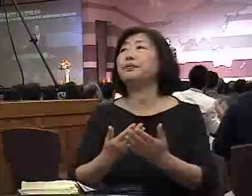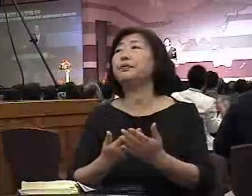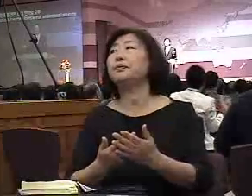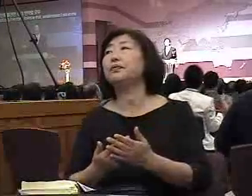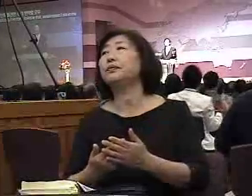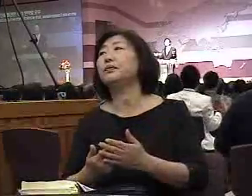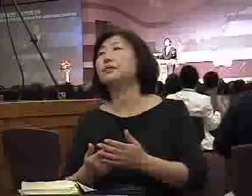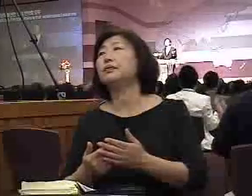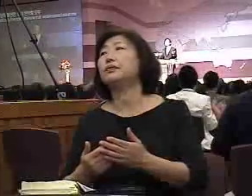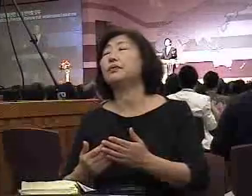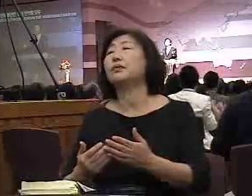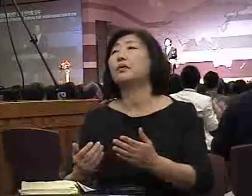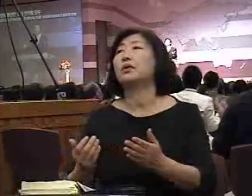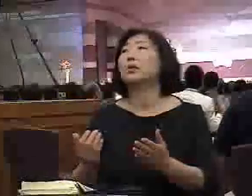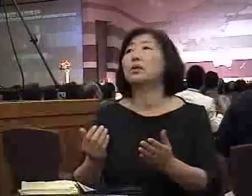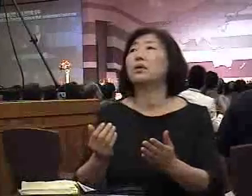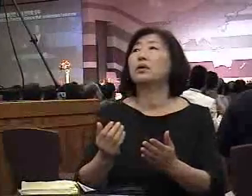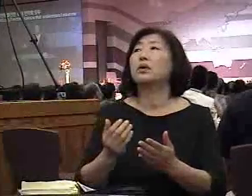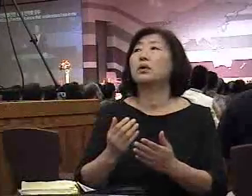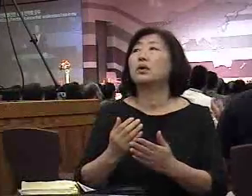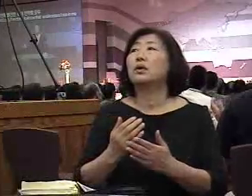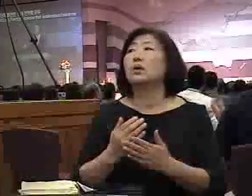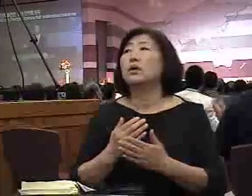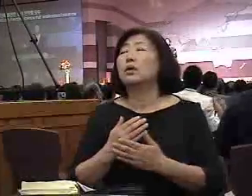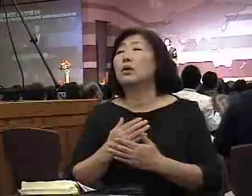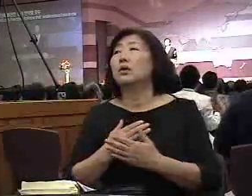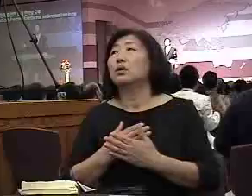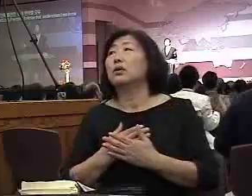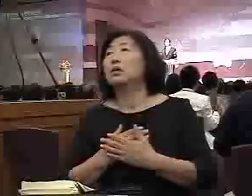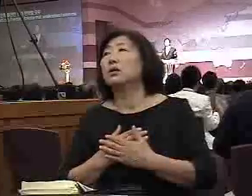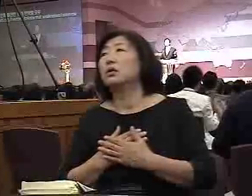부어주소서. 내 안에 밝아